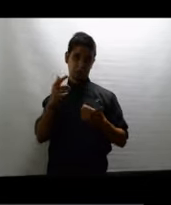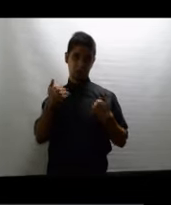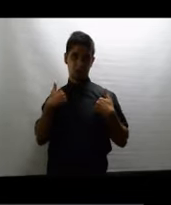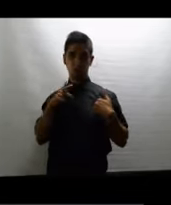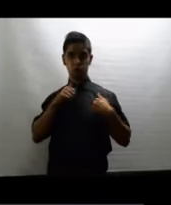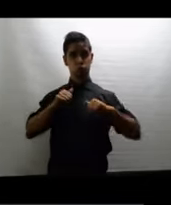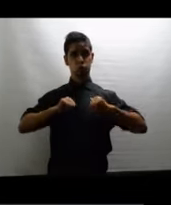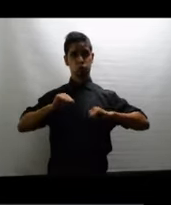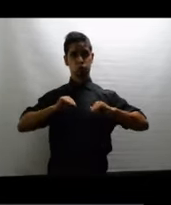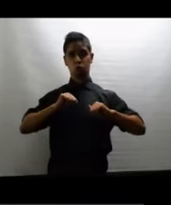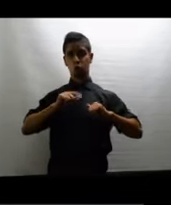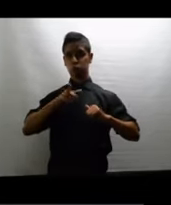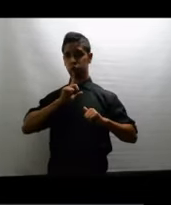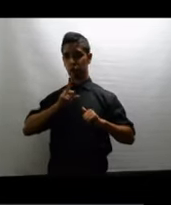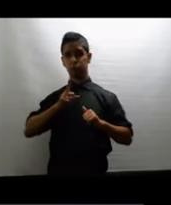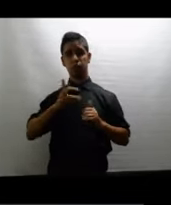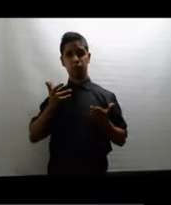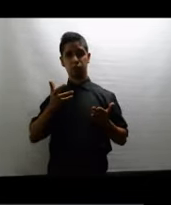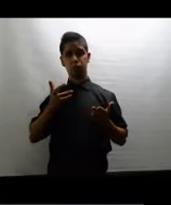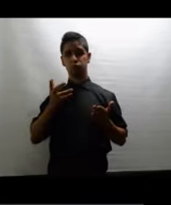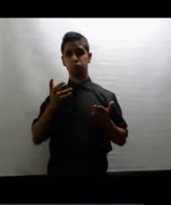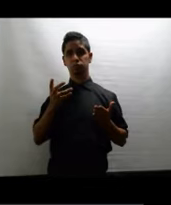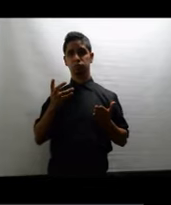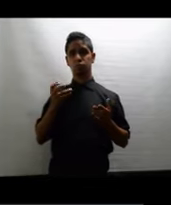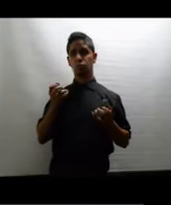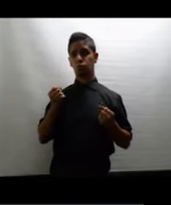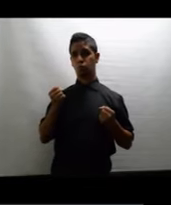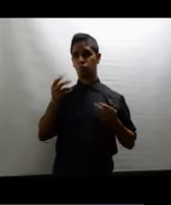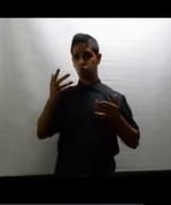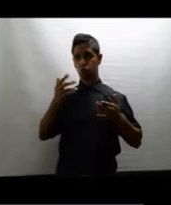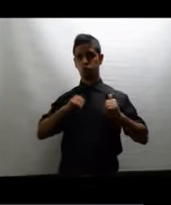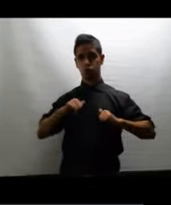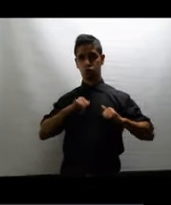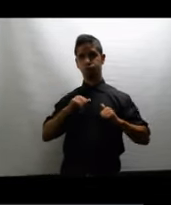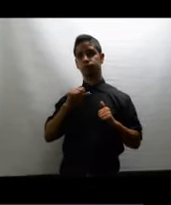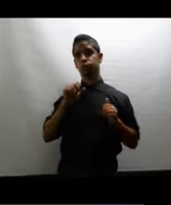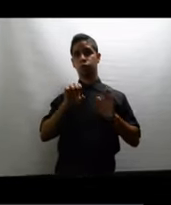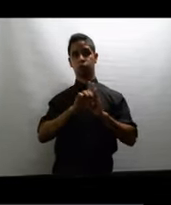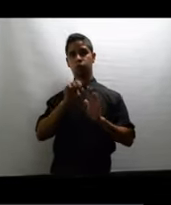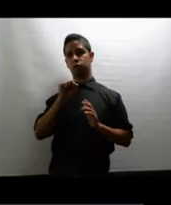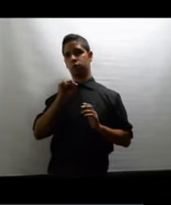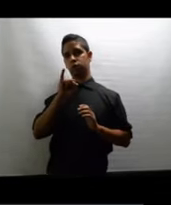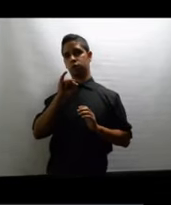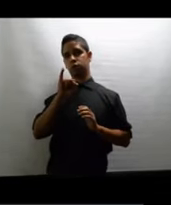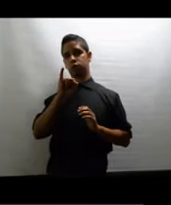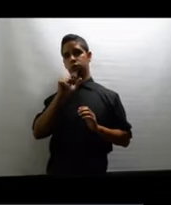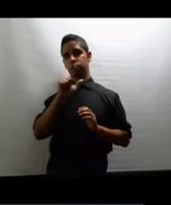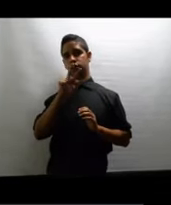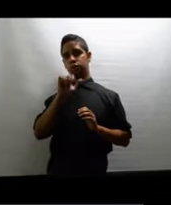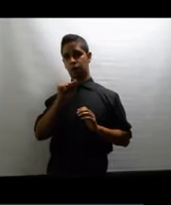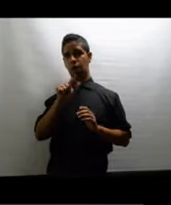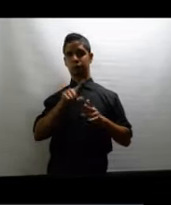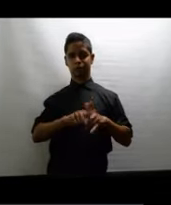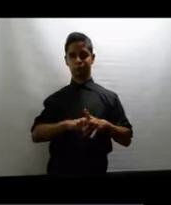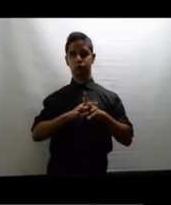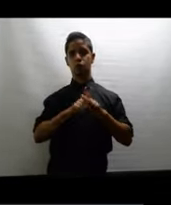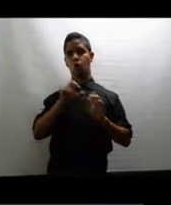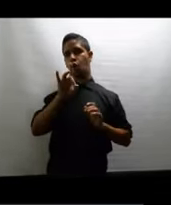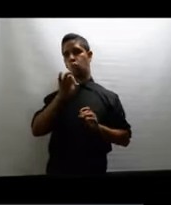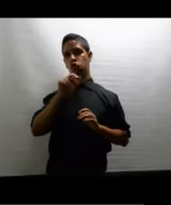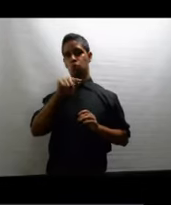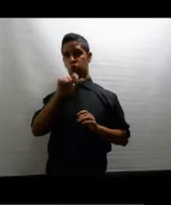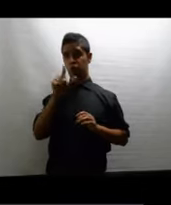shows. Originalmente, muchos de los actos, por ejemplo, Silvia del Villar nació prácticamente en Ocho Puertas porque fue el empujón que ellos le